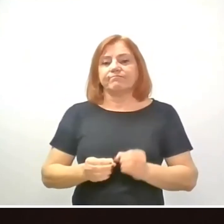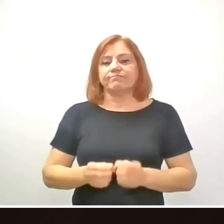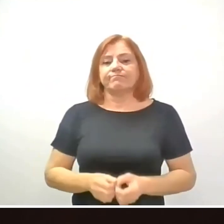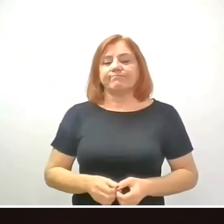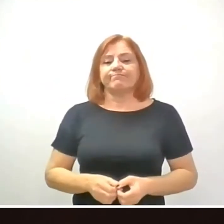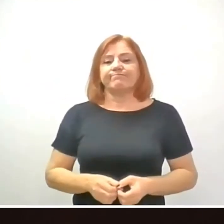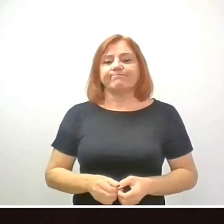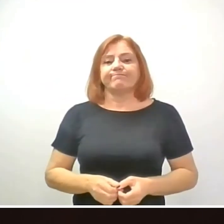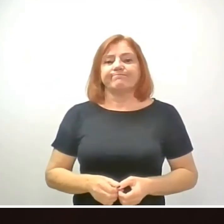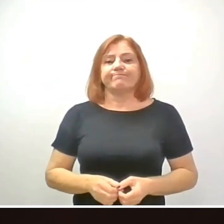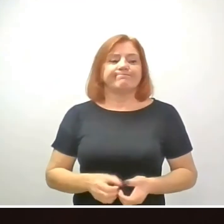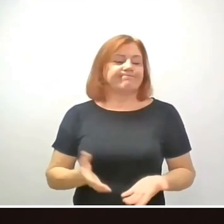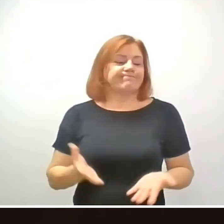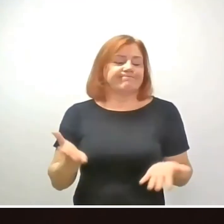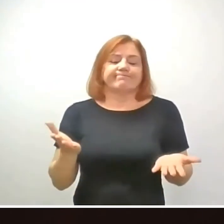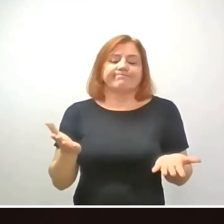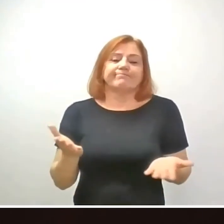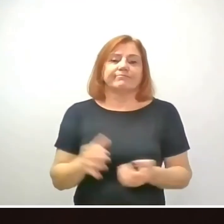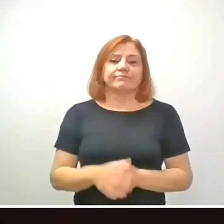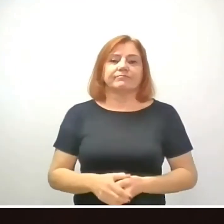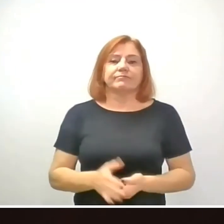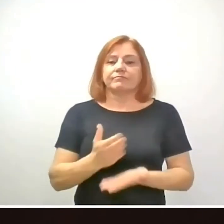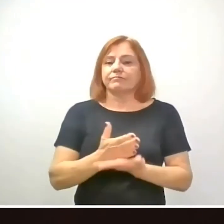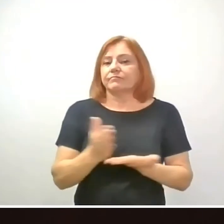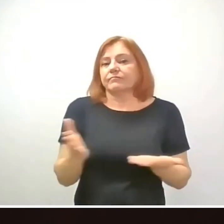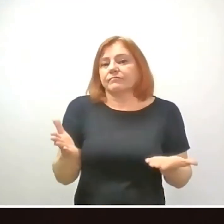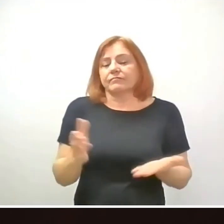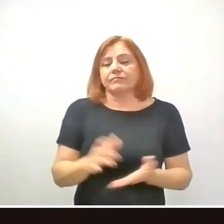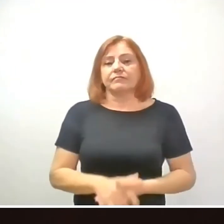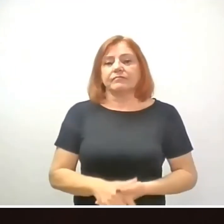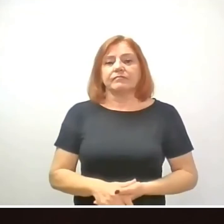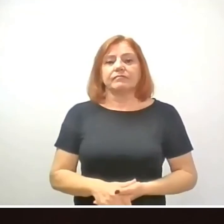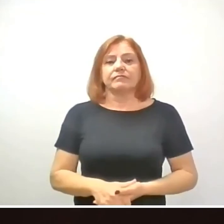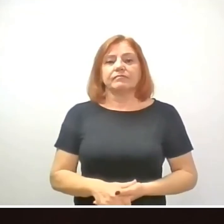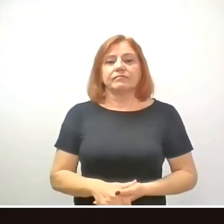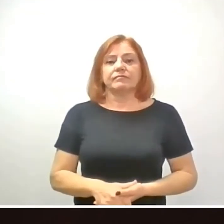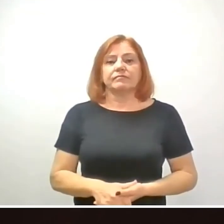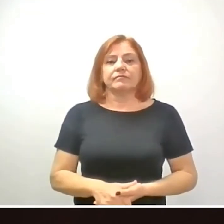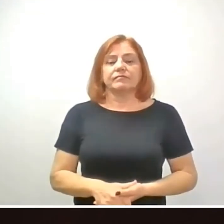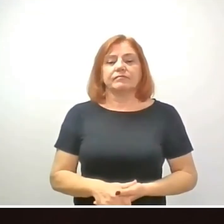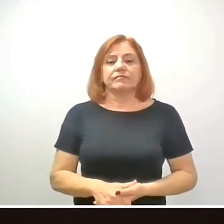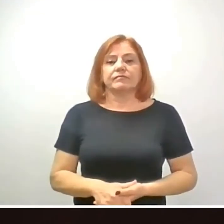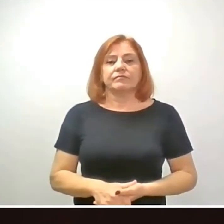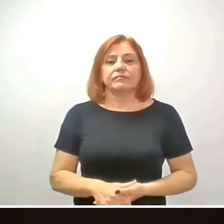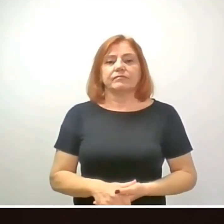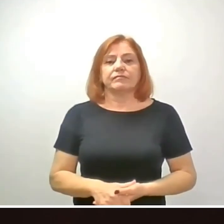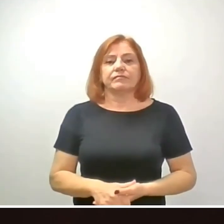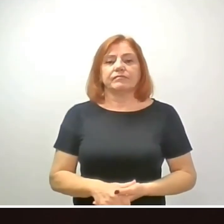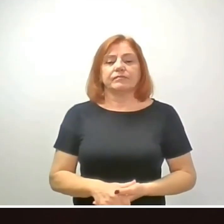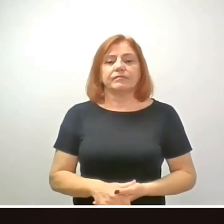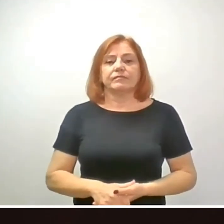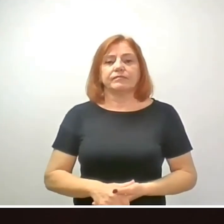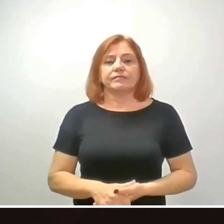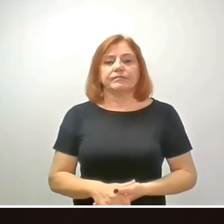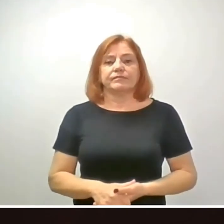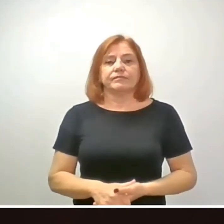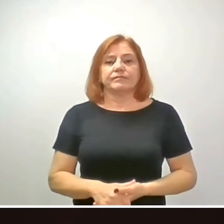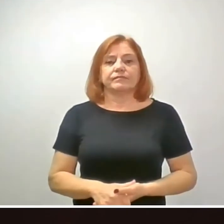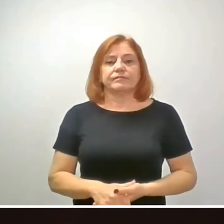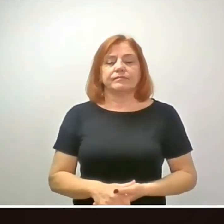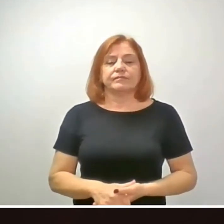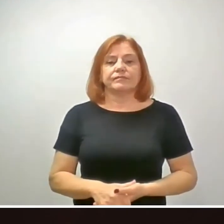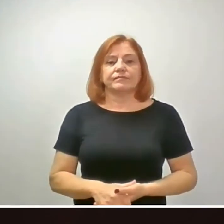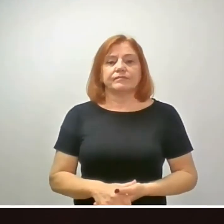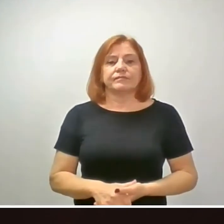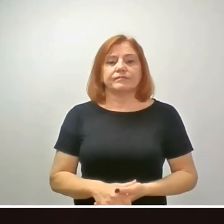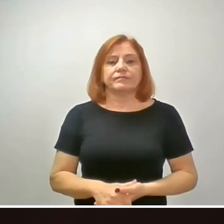né, a estrela da manhã. E os que... Daniel 12, vamos olhar